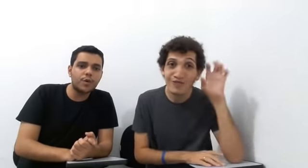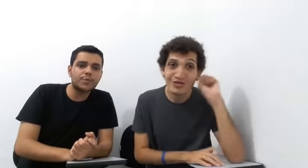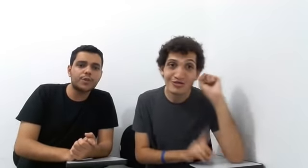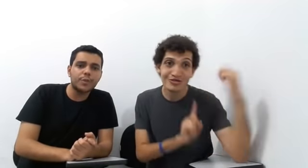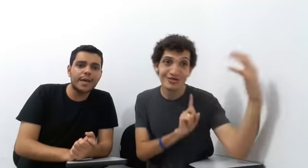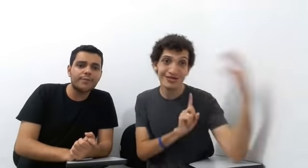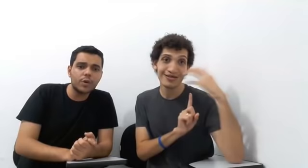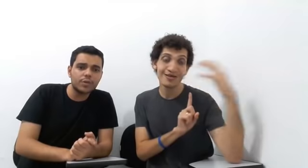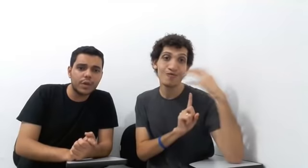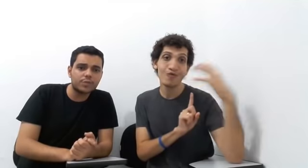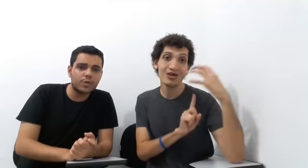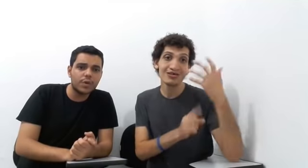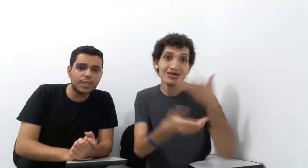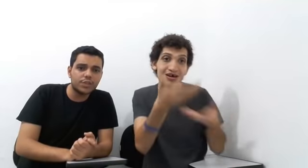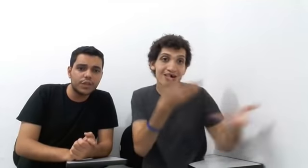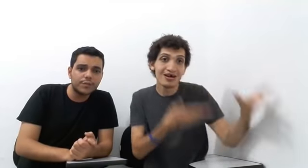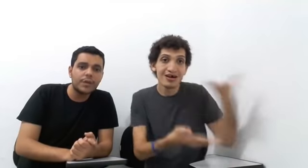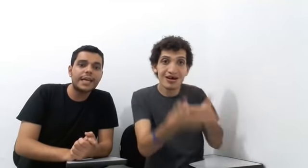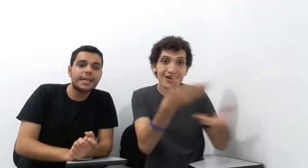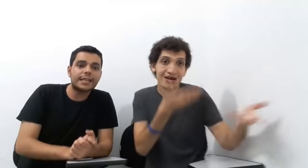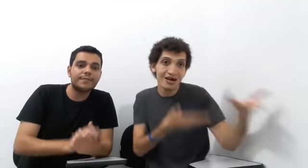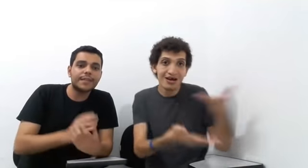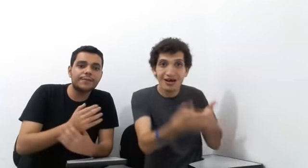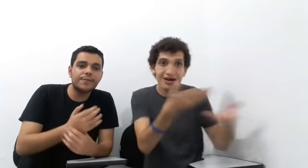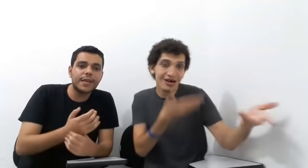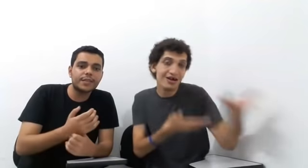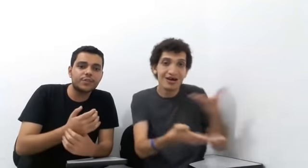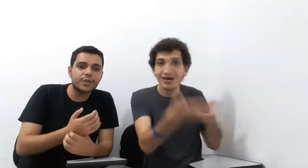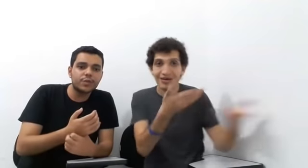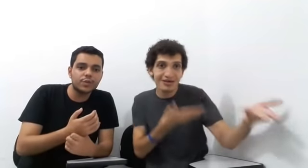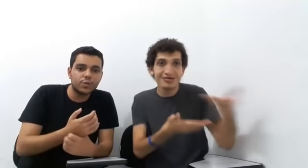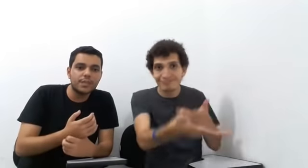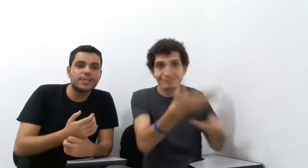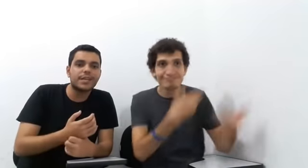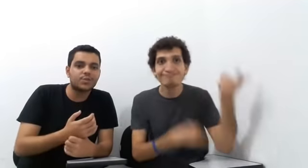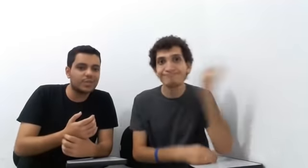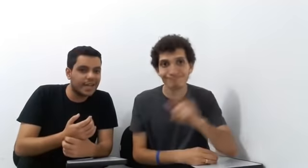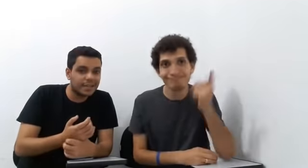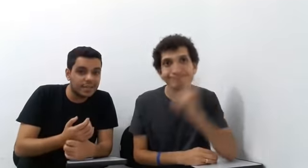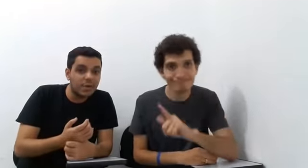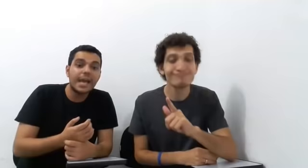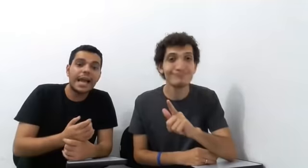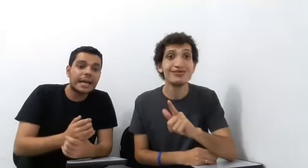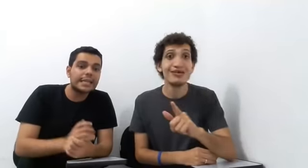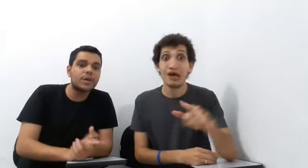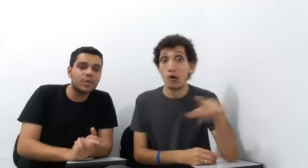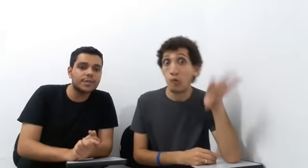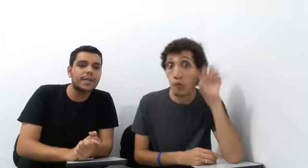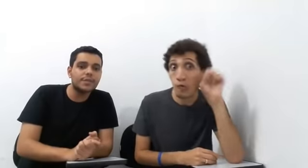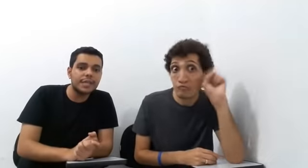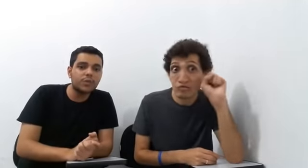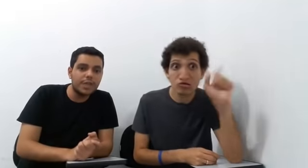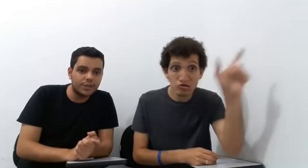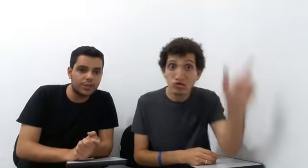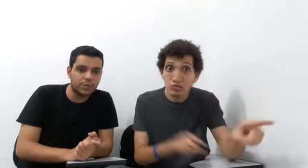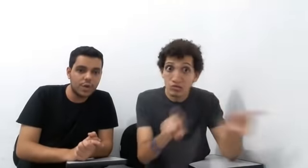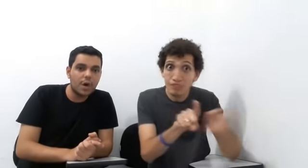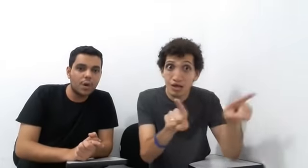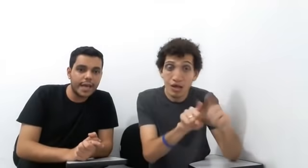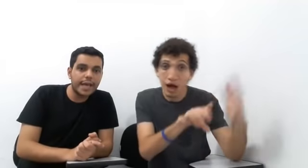fosse uma revolução do seu cognitivo e através da influência de pessoas surdas e na sua interação, ela cria conceitos linguísticos. Ok?